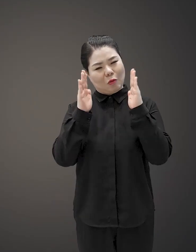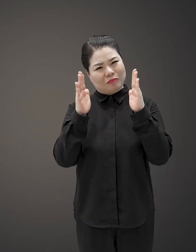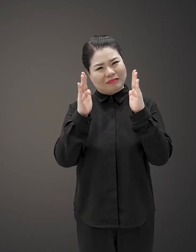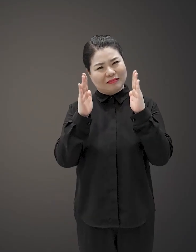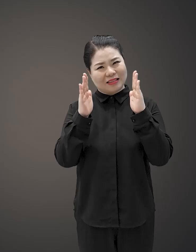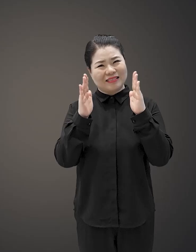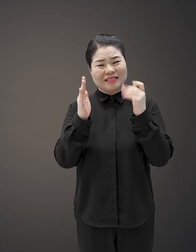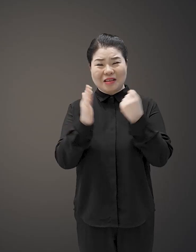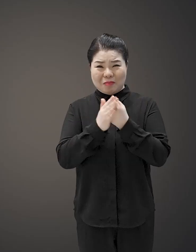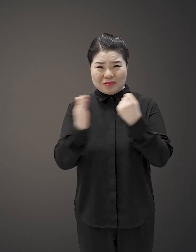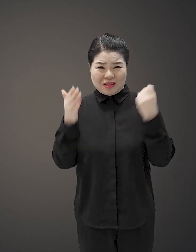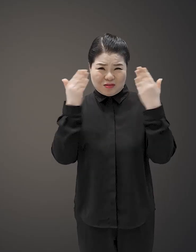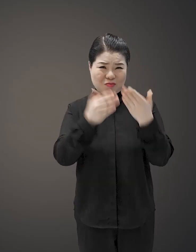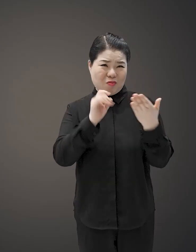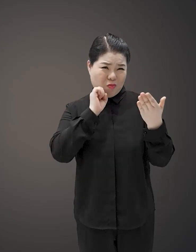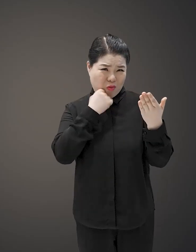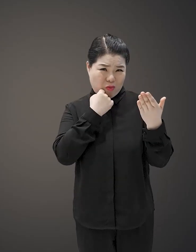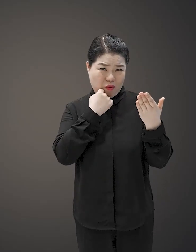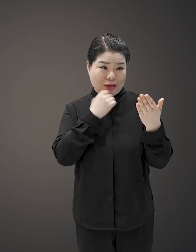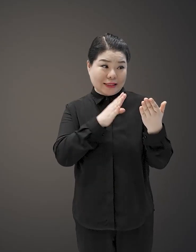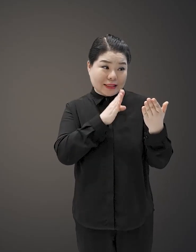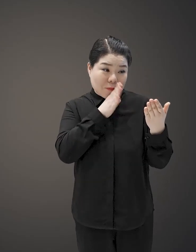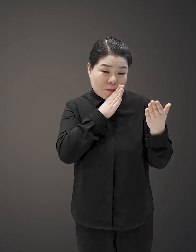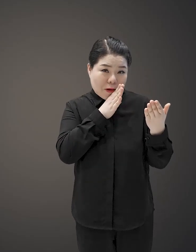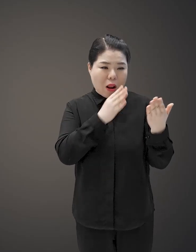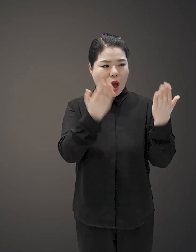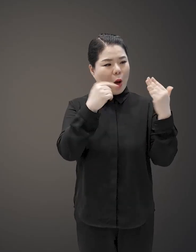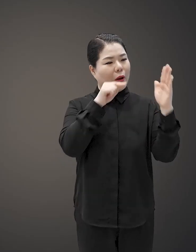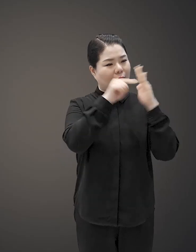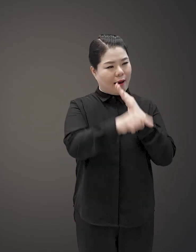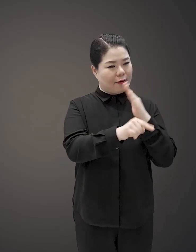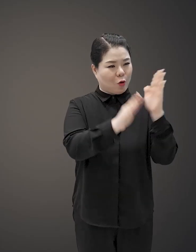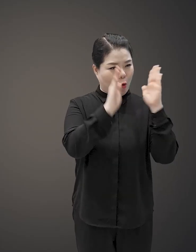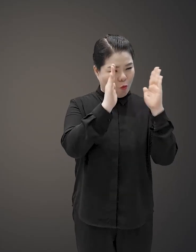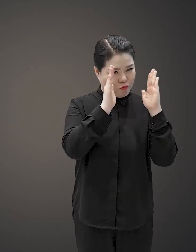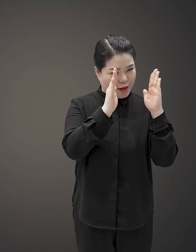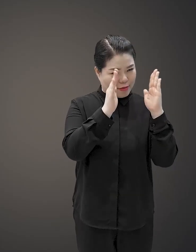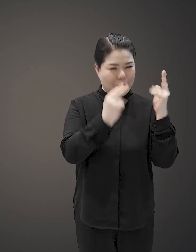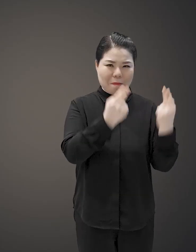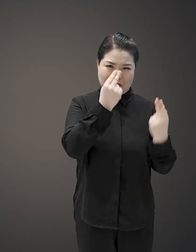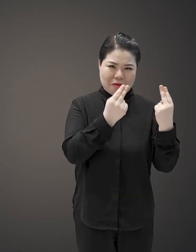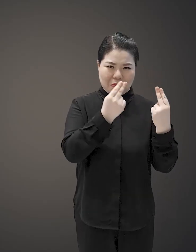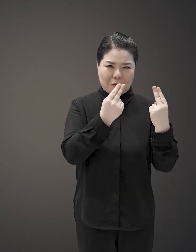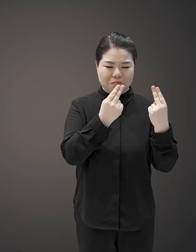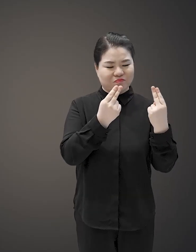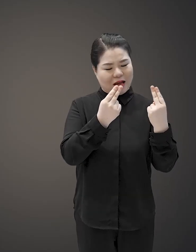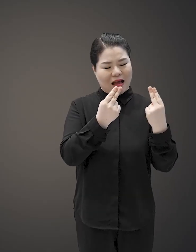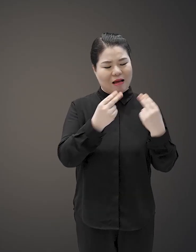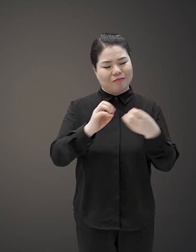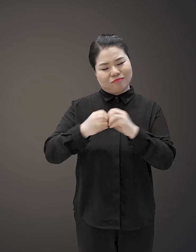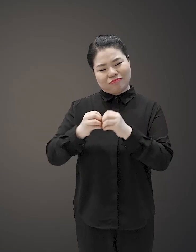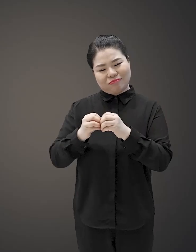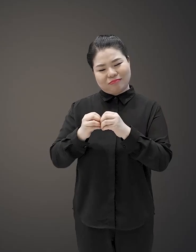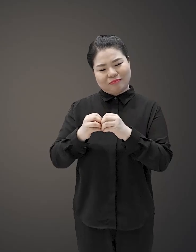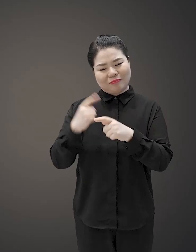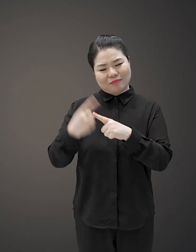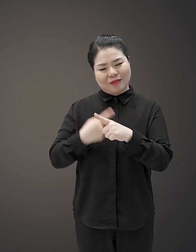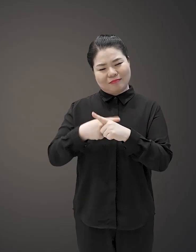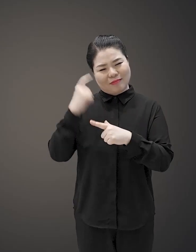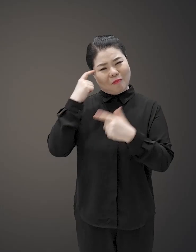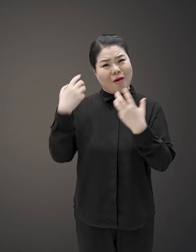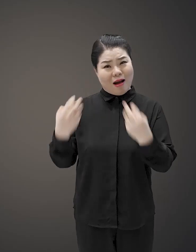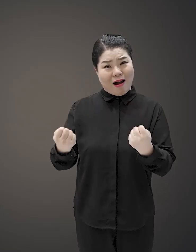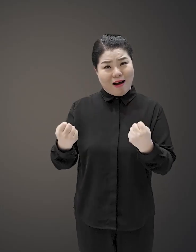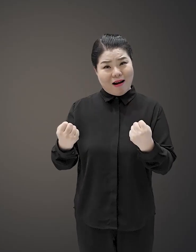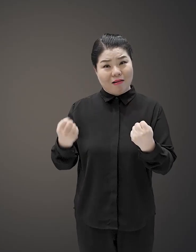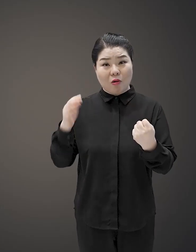수업이다 보니까 집중이 잘 안 되고, 실제 등교 수업에 비해서 딴짓도 많이 하고 딴 생각도 많이 했던 것